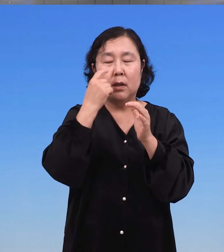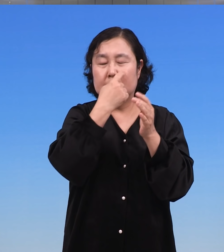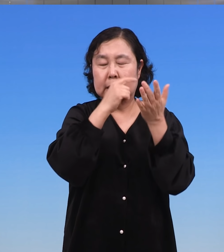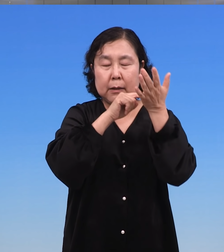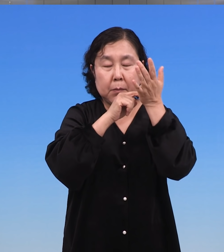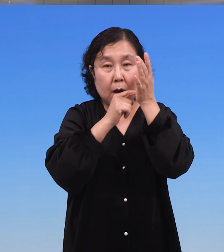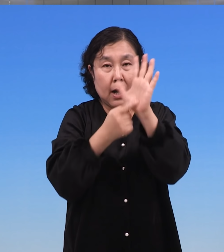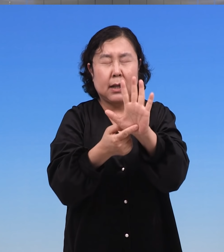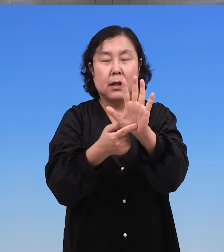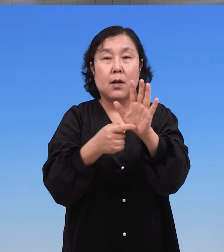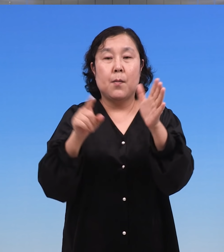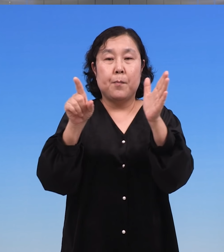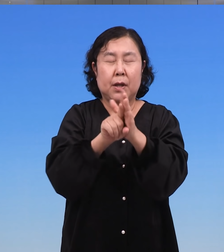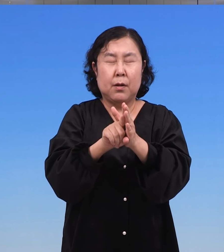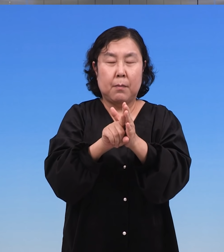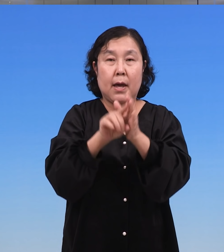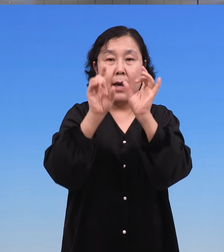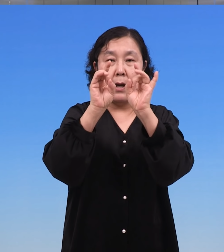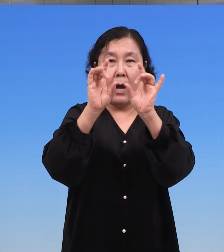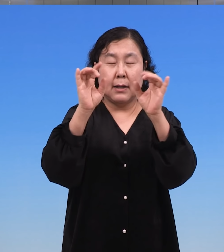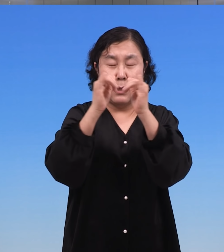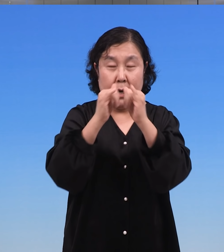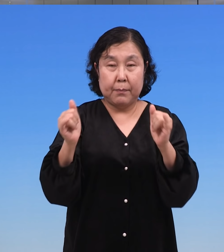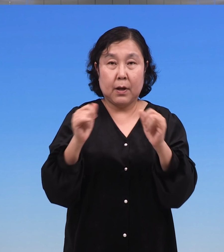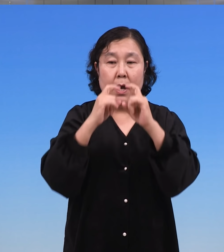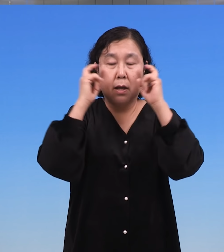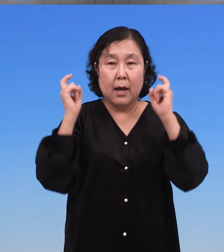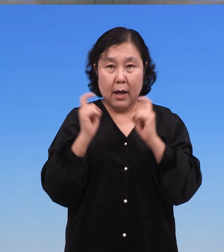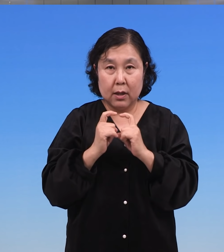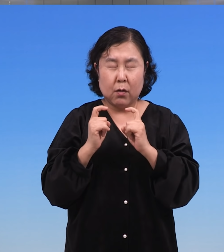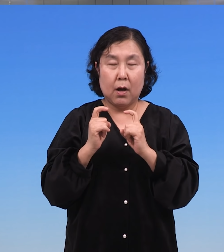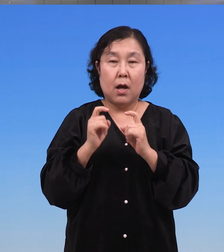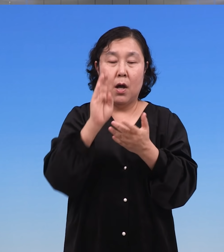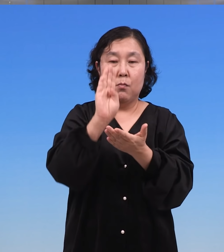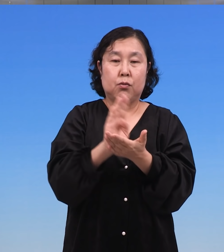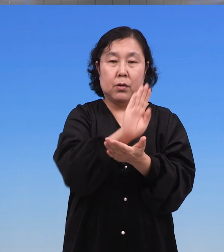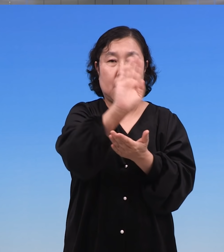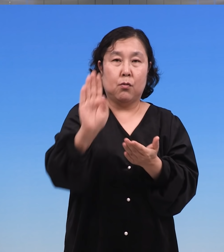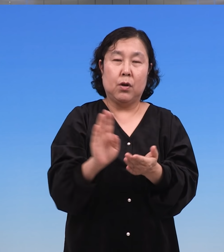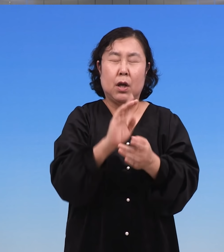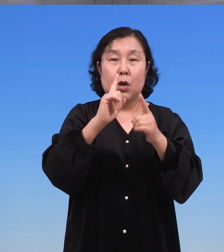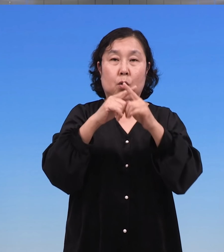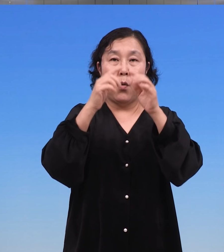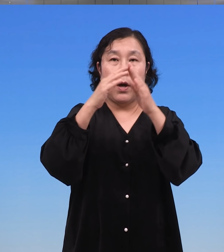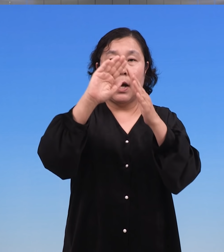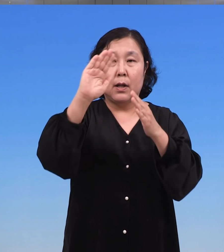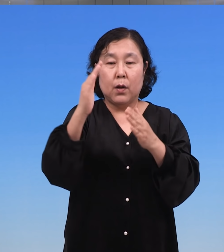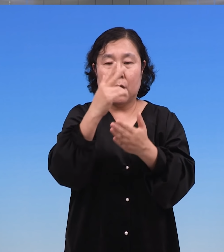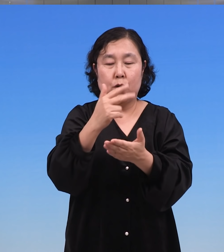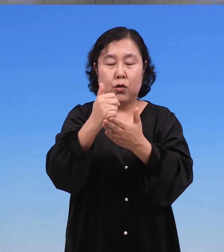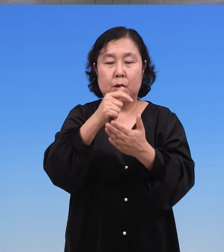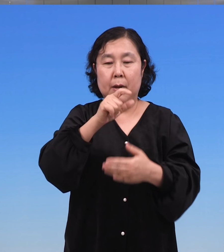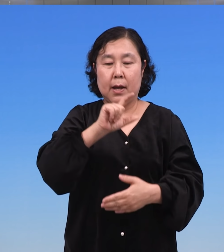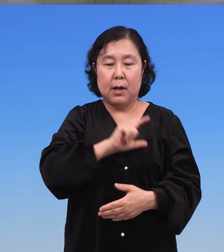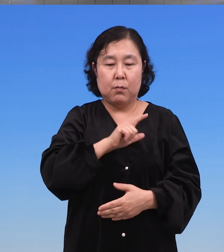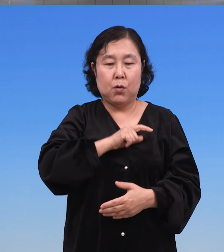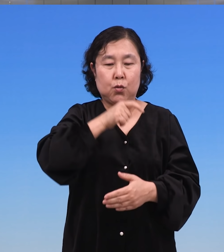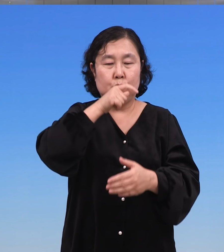증명해 보여주는 그런 믿음의 개인과 가정과 분당 우리 교회와 이 땅의 모든 교회들이 되기를 주님